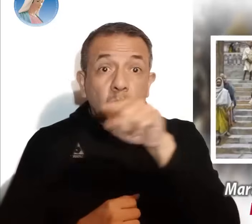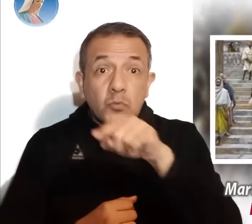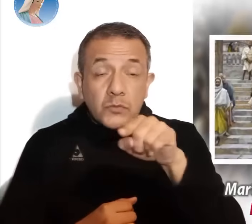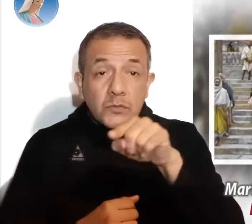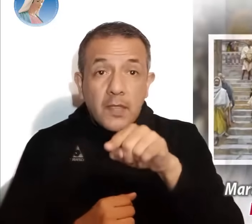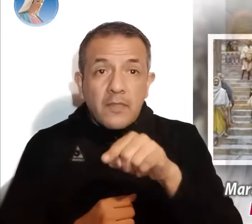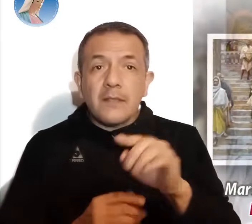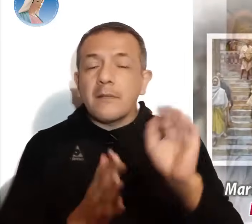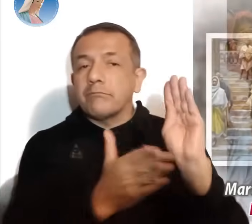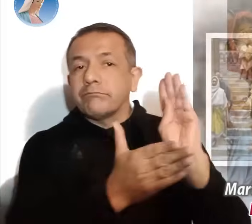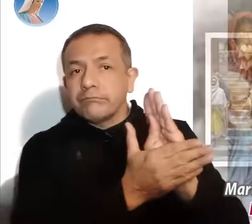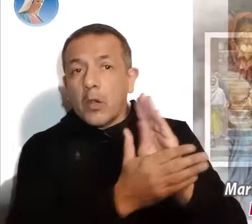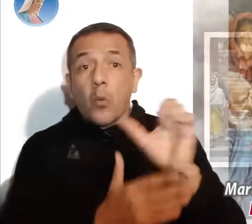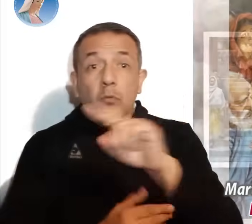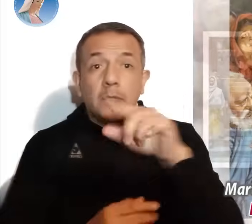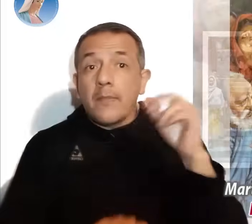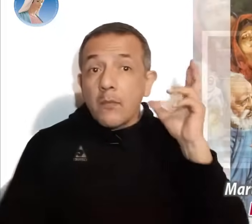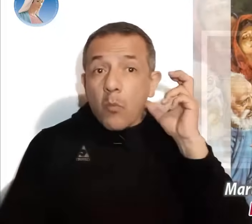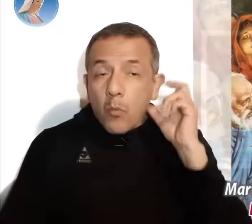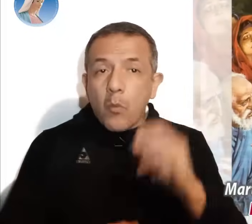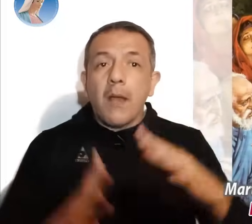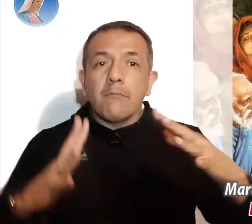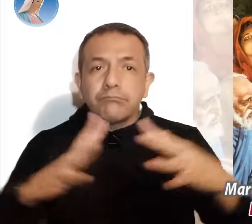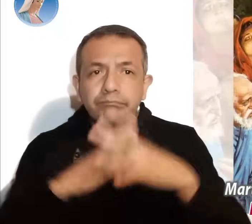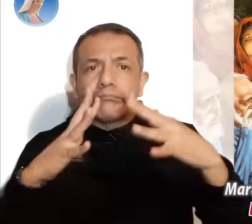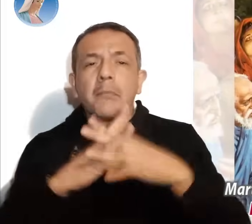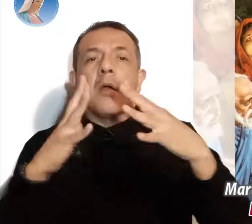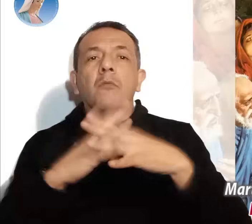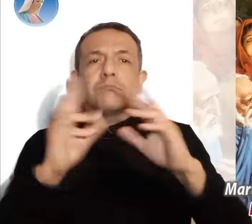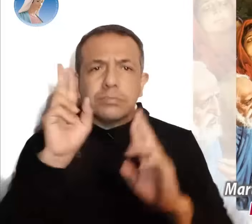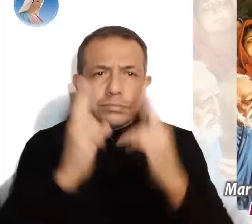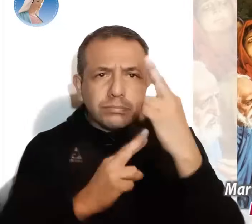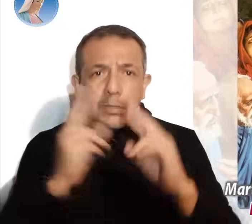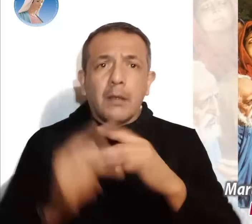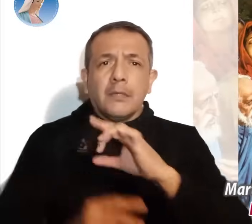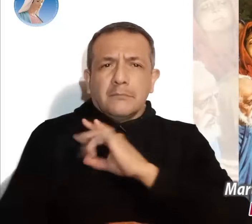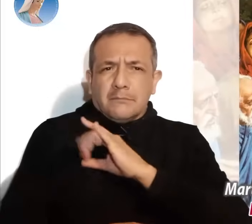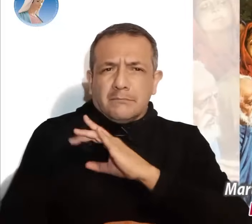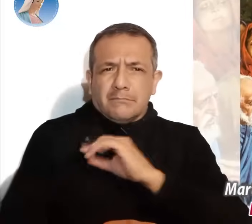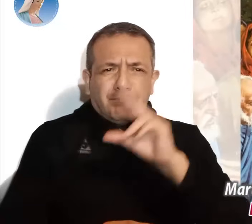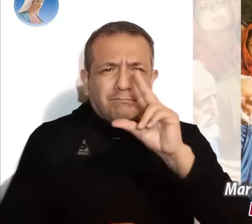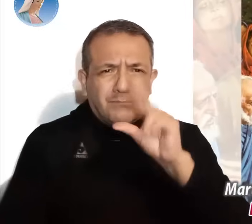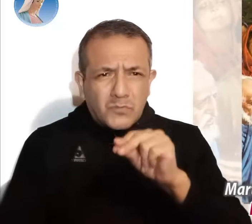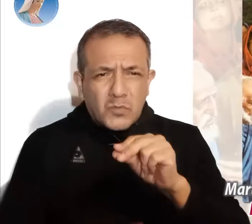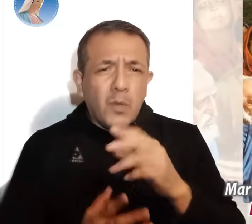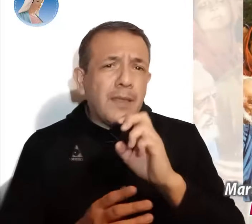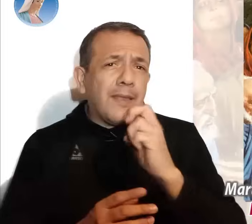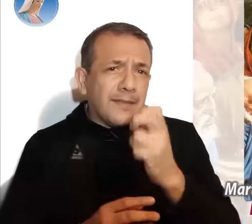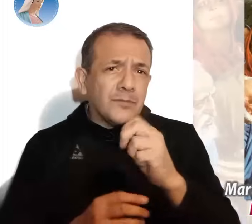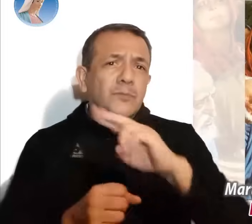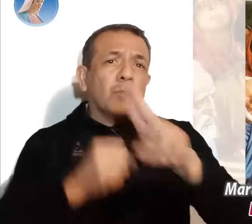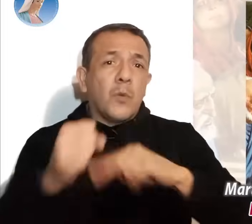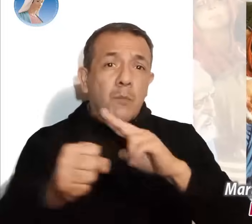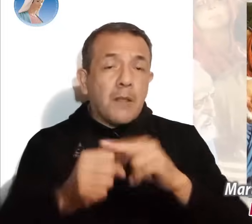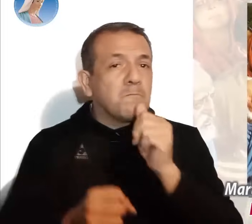de guerras y revoluciones, que no los domine el pánico, porque eso tiene que acontecer, pero todavía no es el